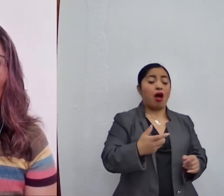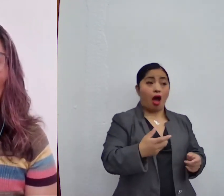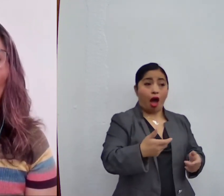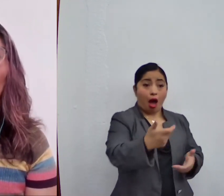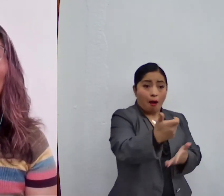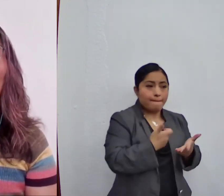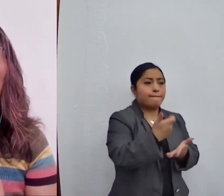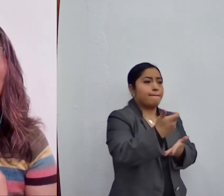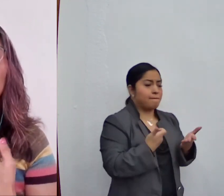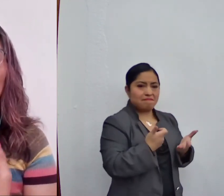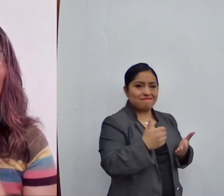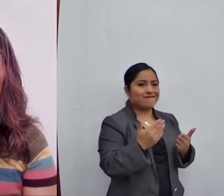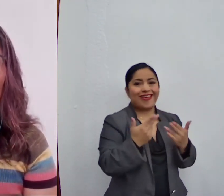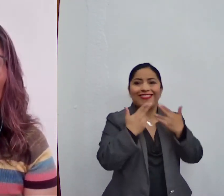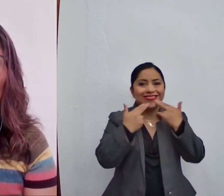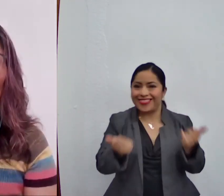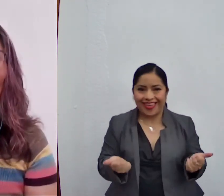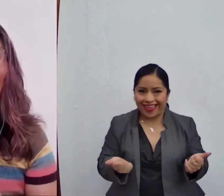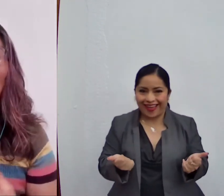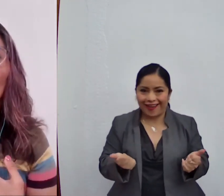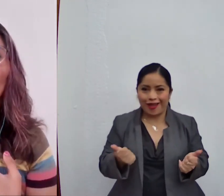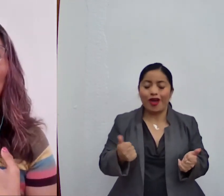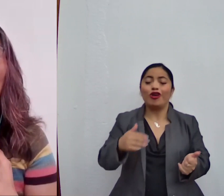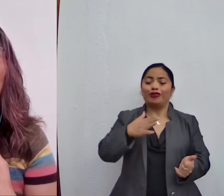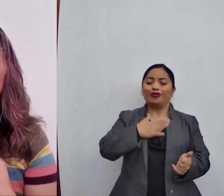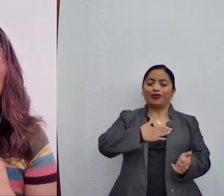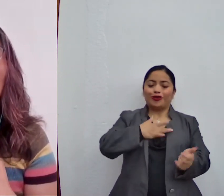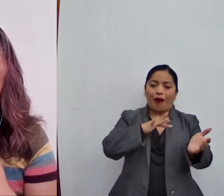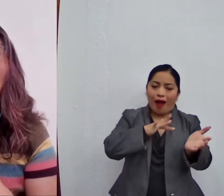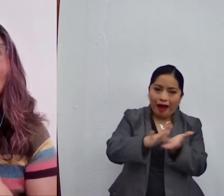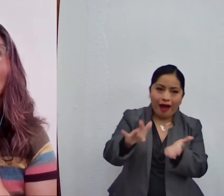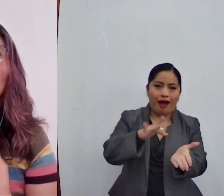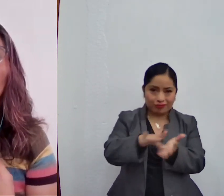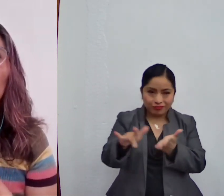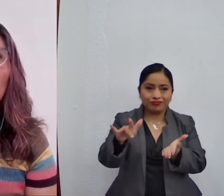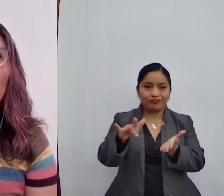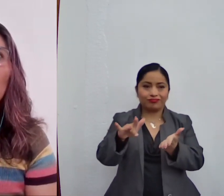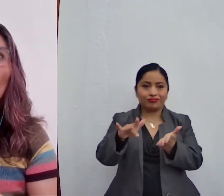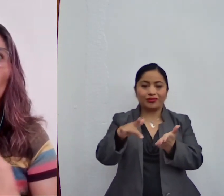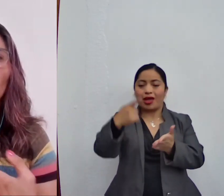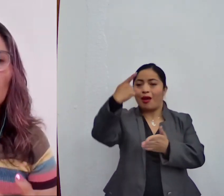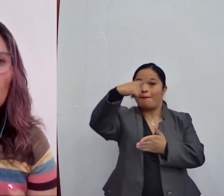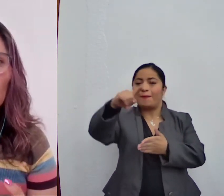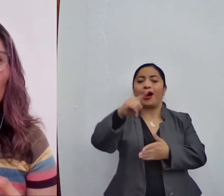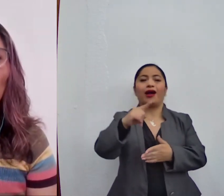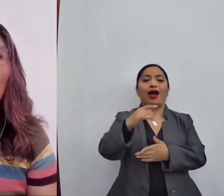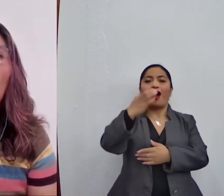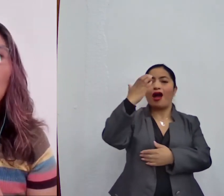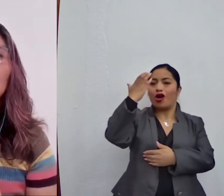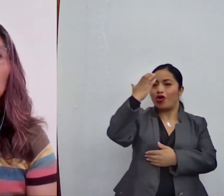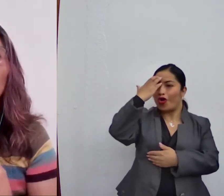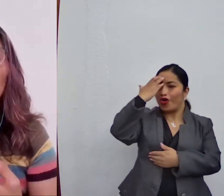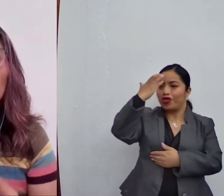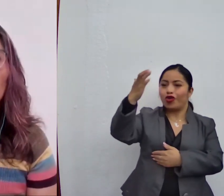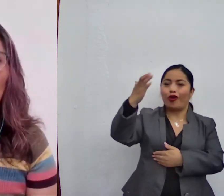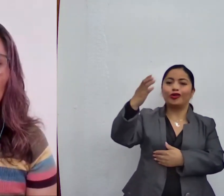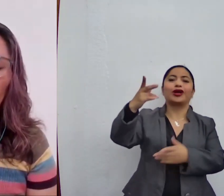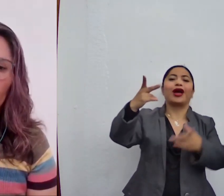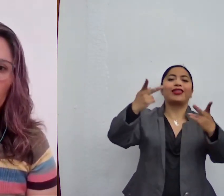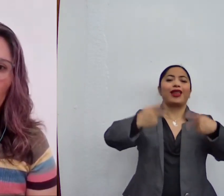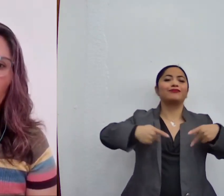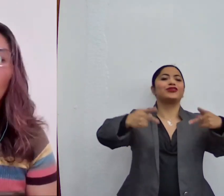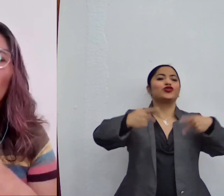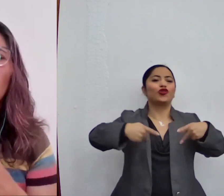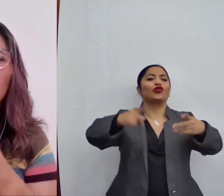centavo por toda este entrenamiento, por toda esta posibilidad de conocimiento a estas personas